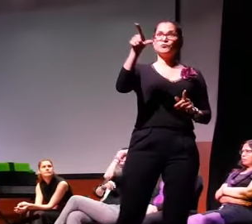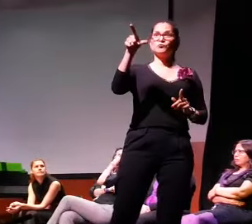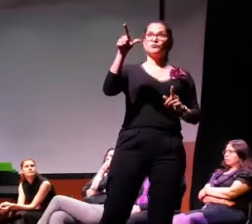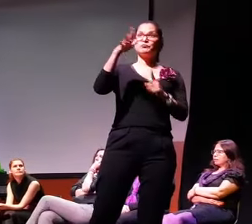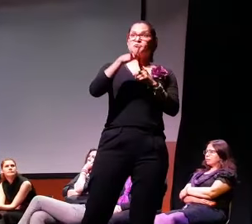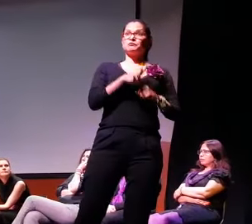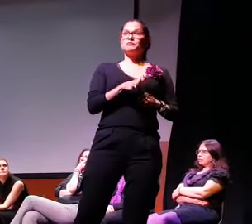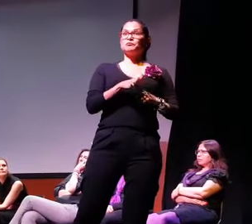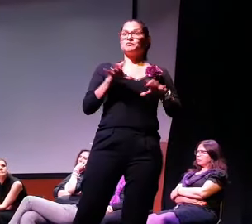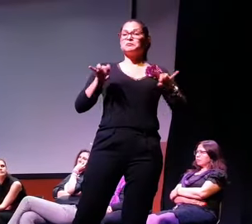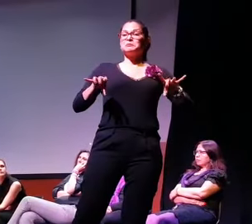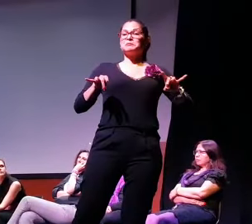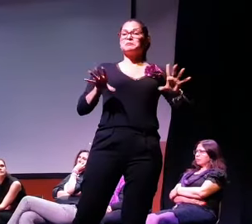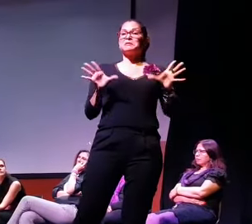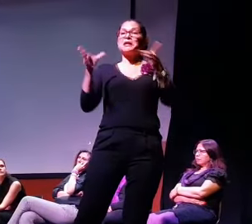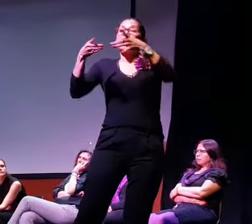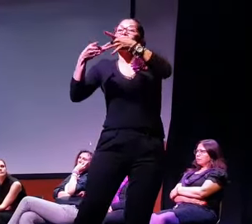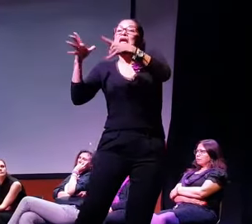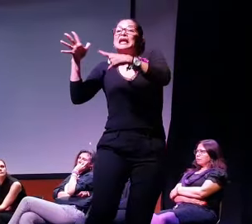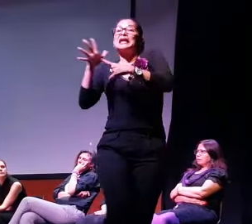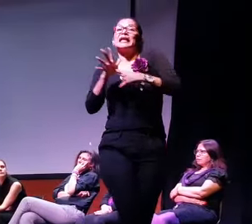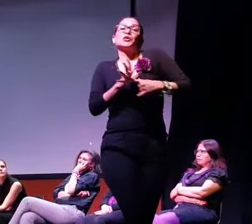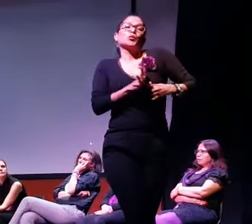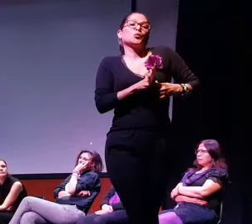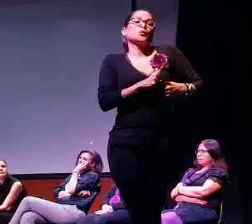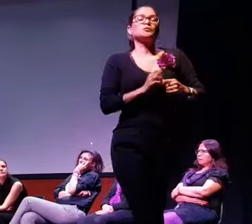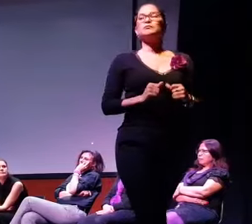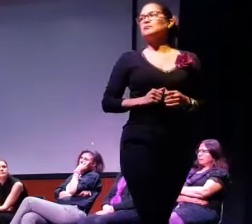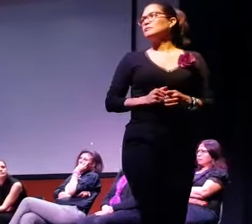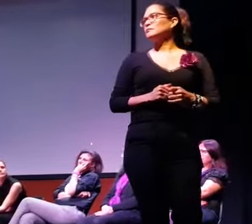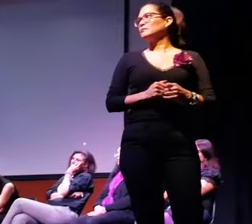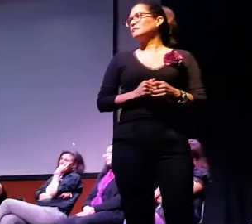Selectivo, me apartas como en un gueto.